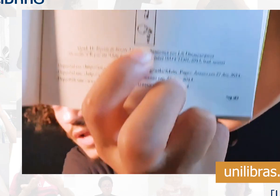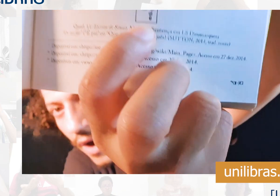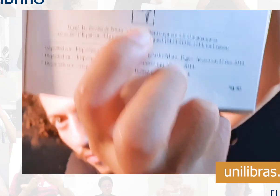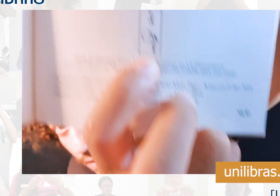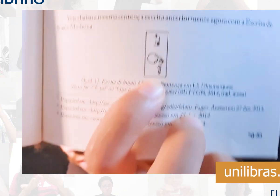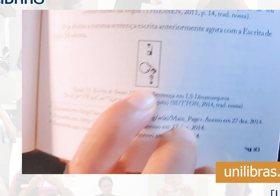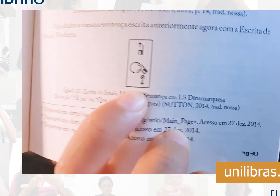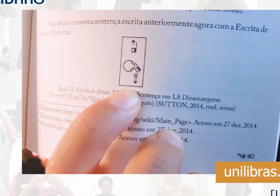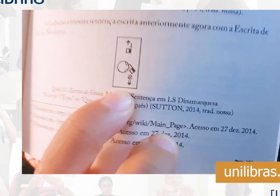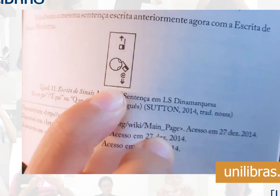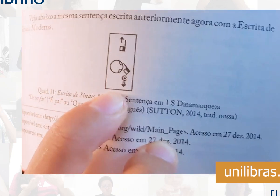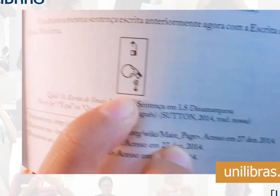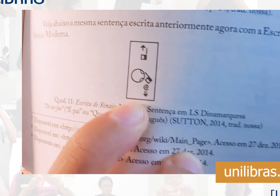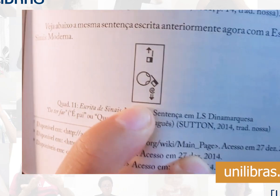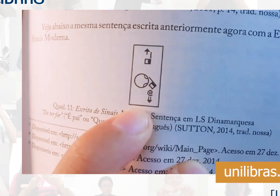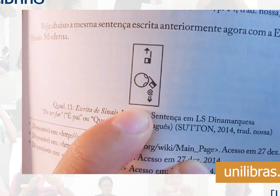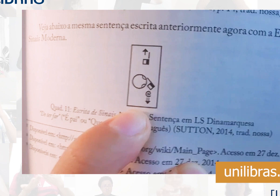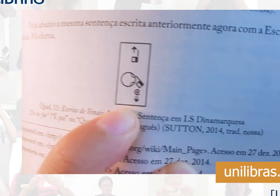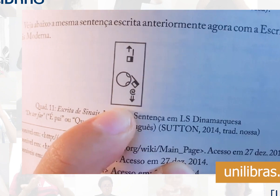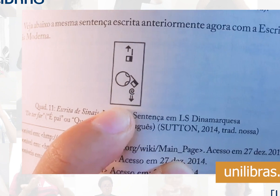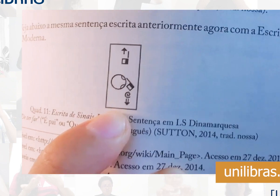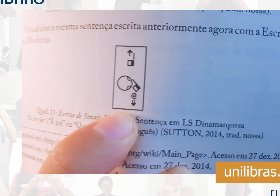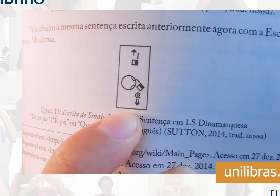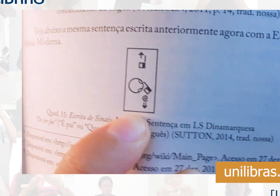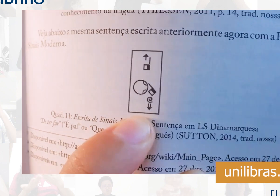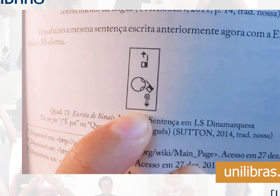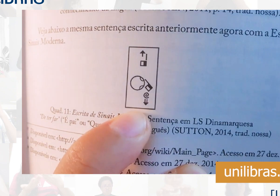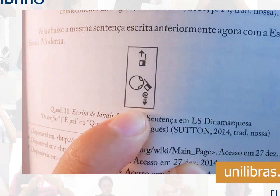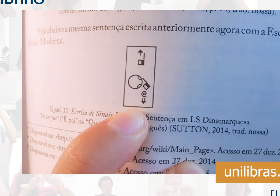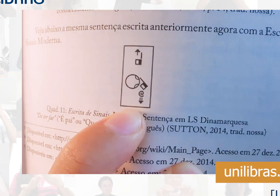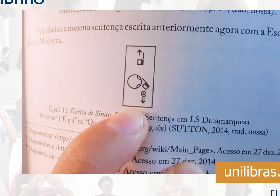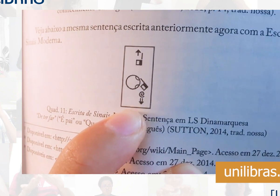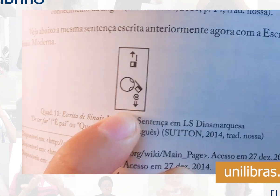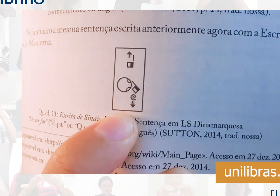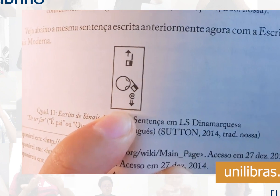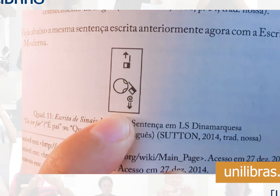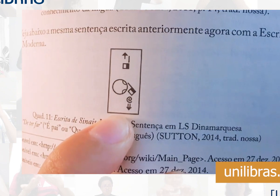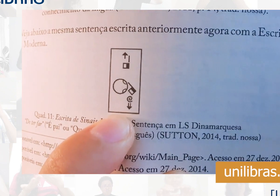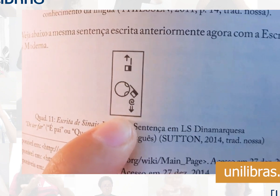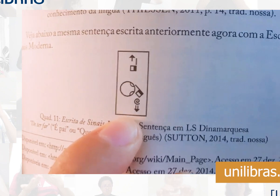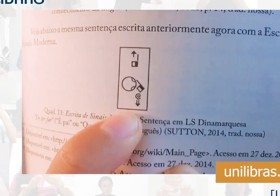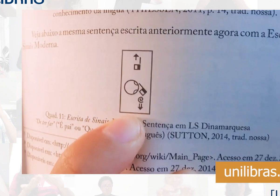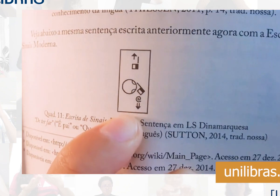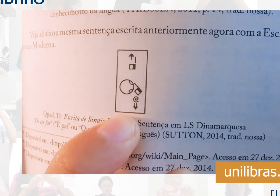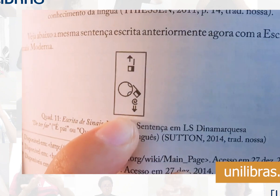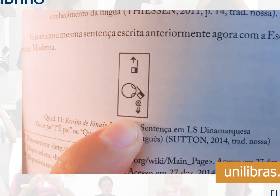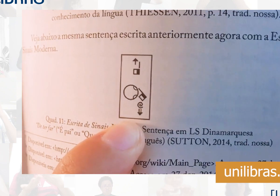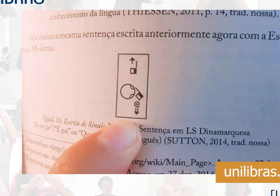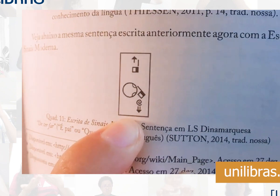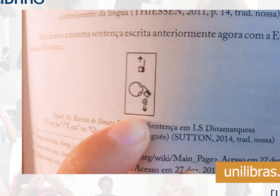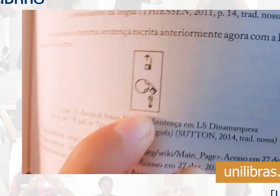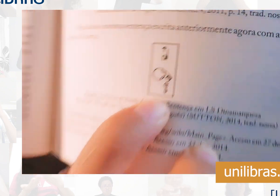um sinal, tem uma frase escrita aqui, da língua de sinais dinamarquesa.